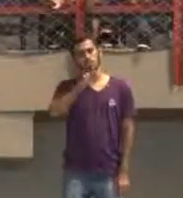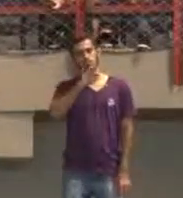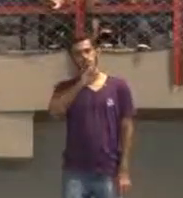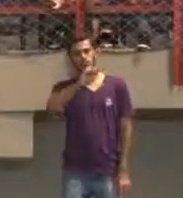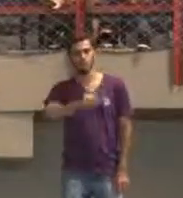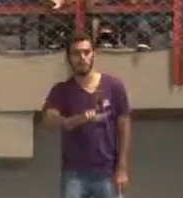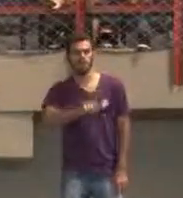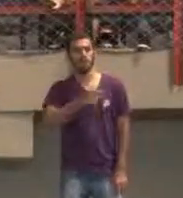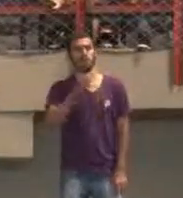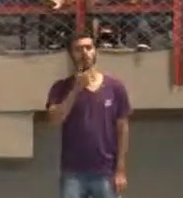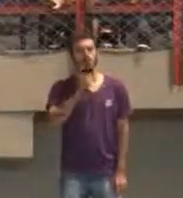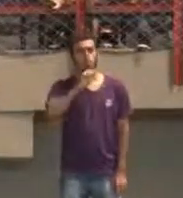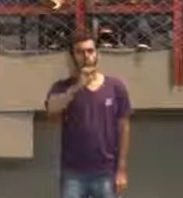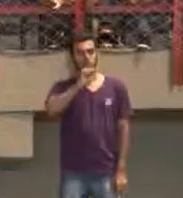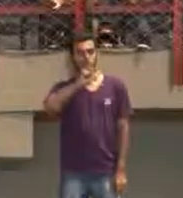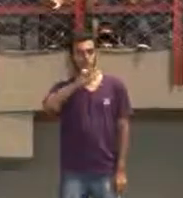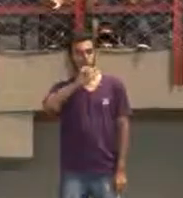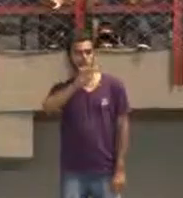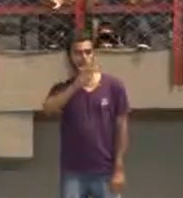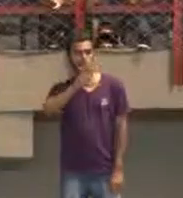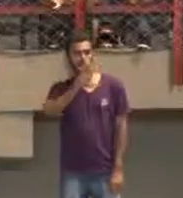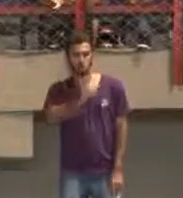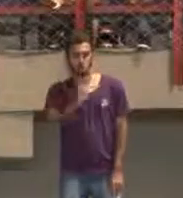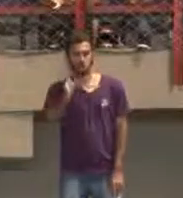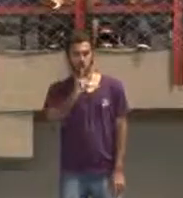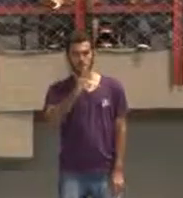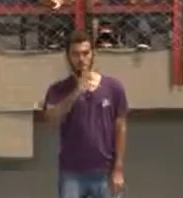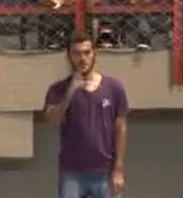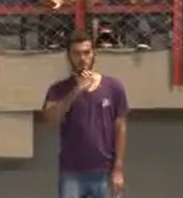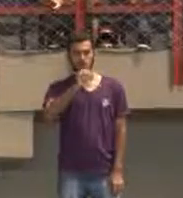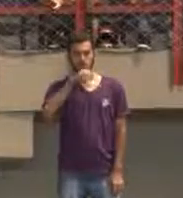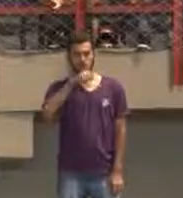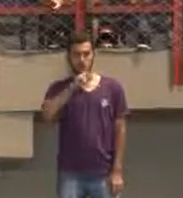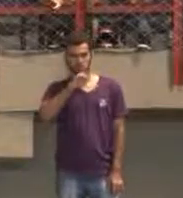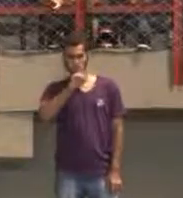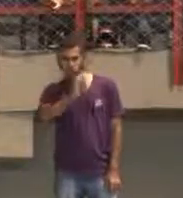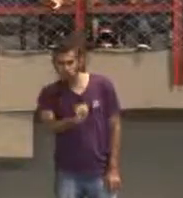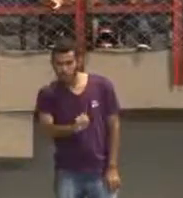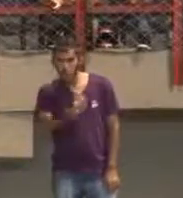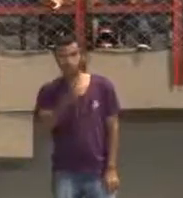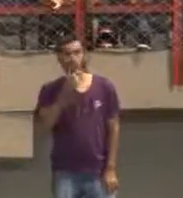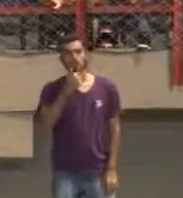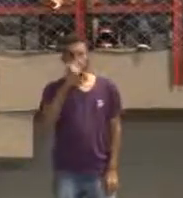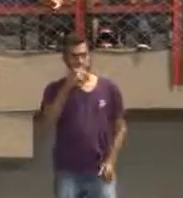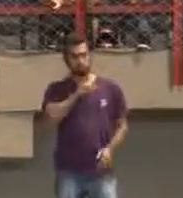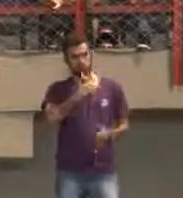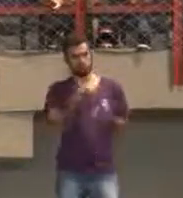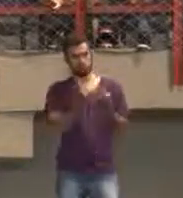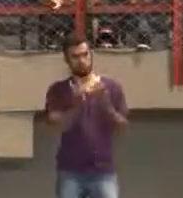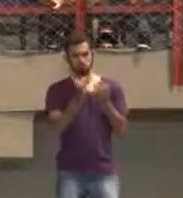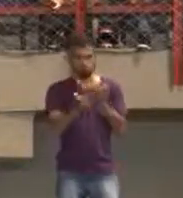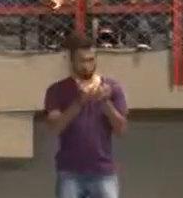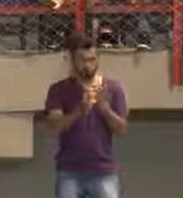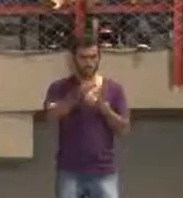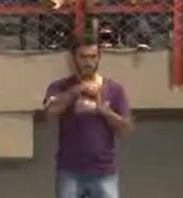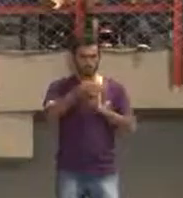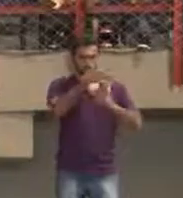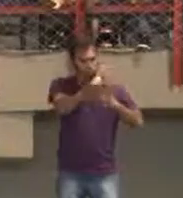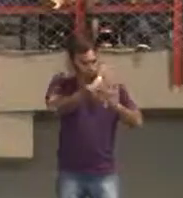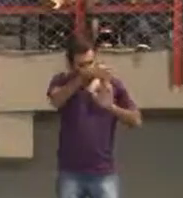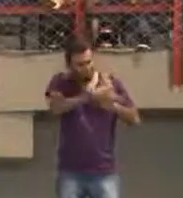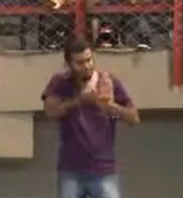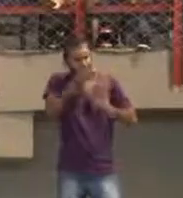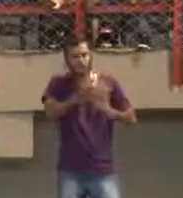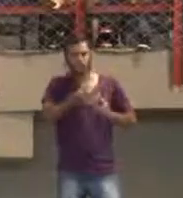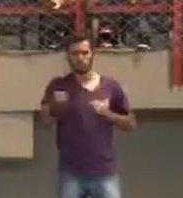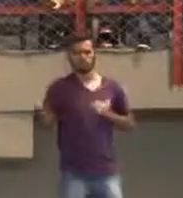do Álvaro de Campos, que é um heterônimo do Fernando Pessoa, é um grande texto